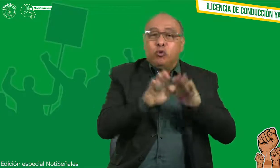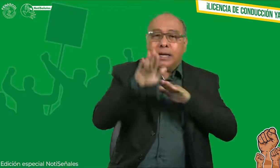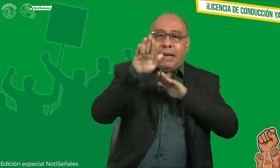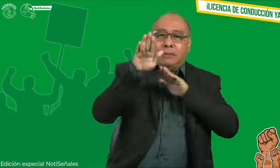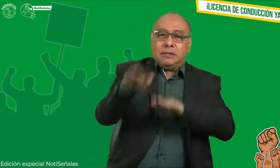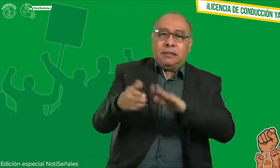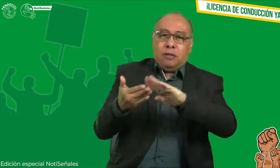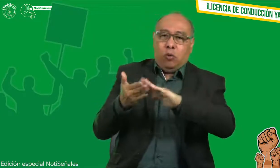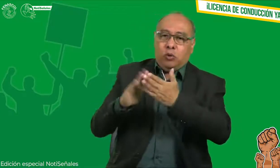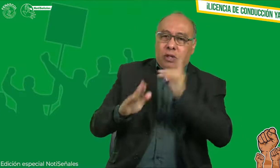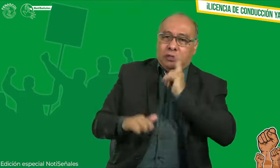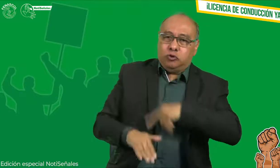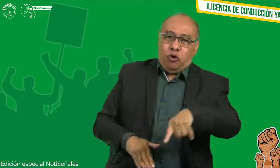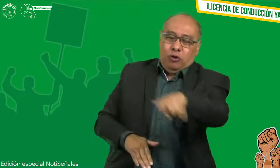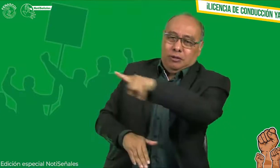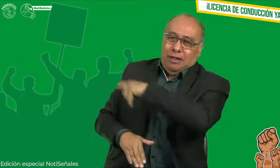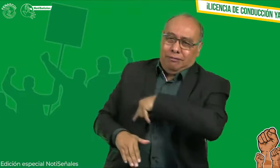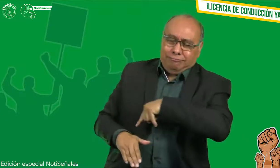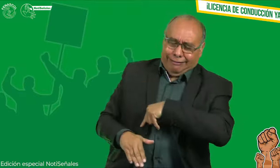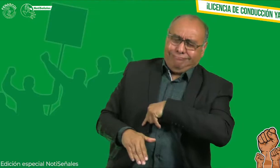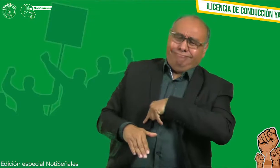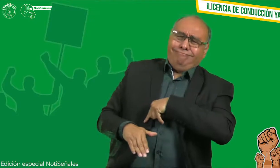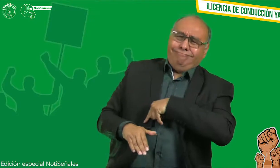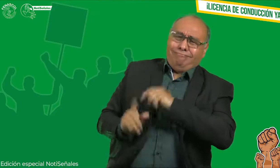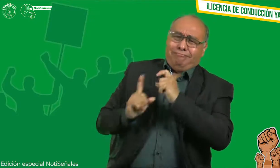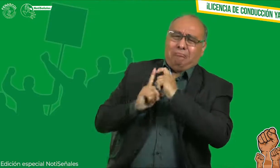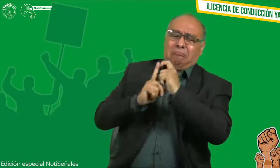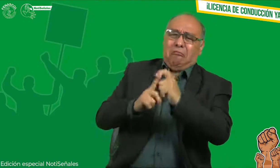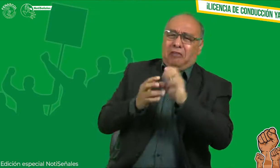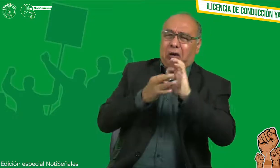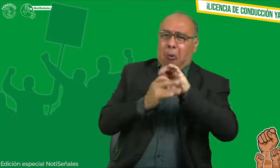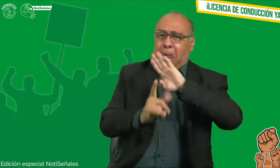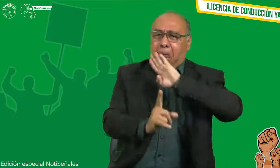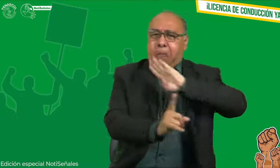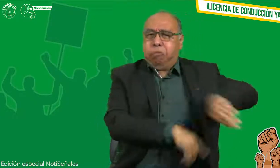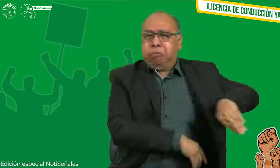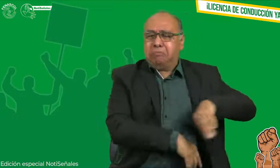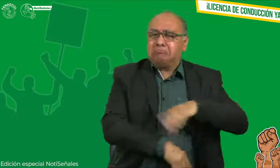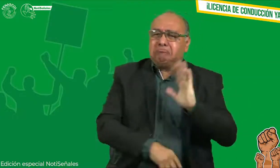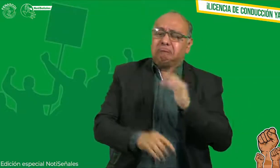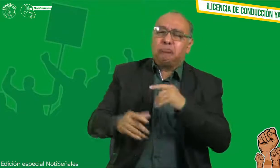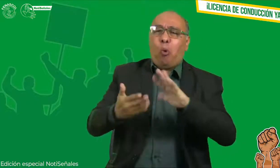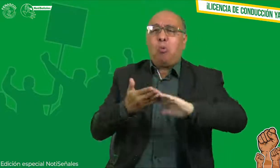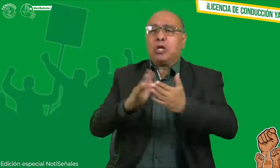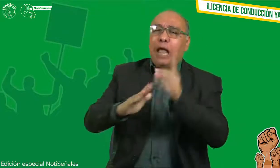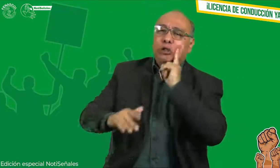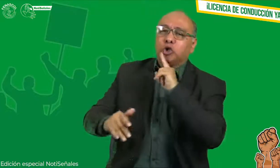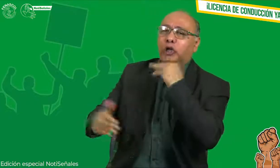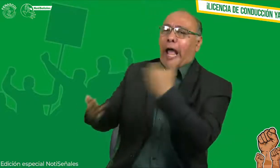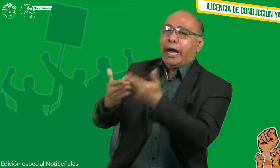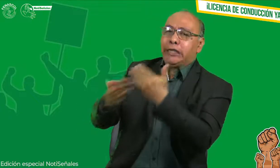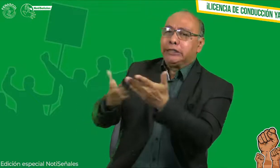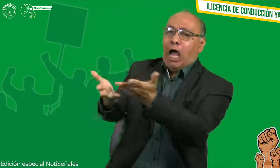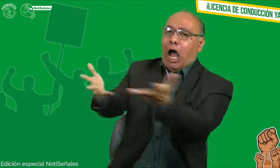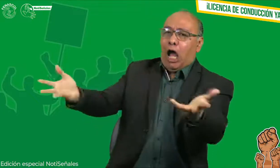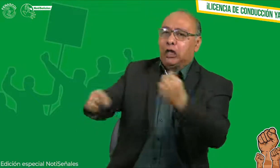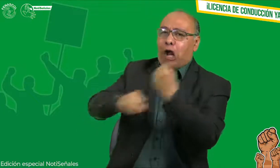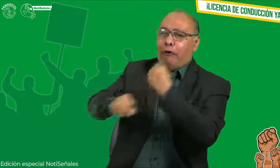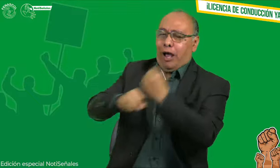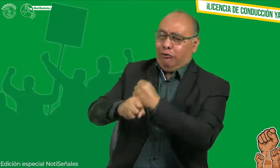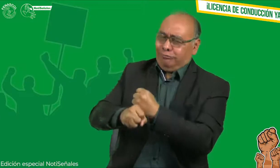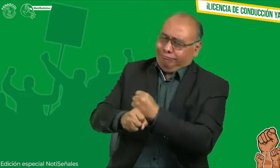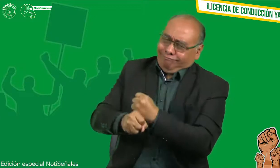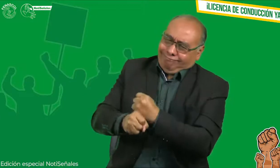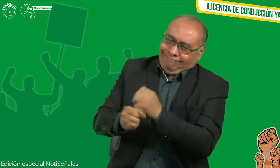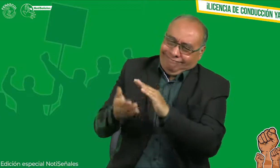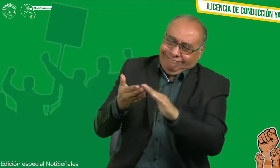Fuimos nosotros, FENASCOL, como representantes de la comunidad sordas, quienes representamos esa continuidad